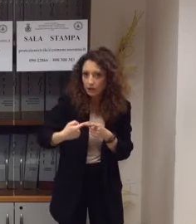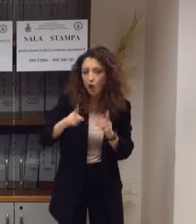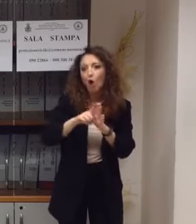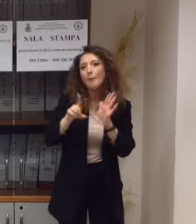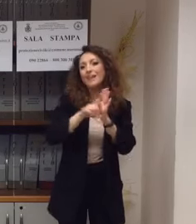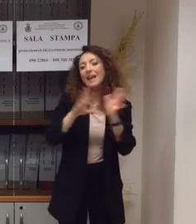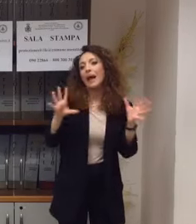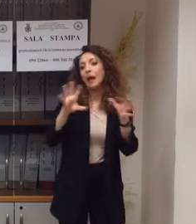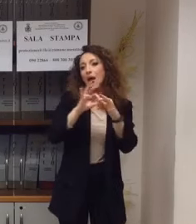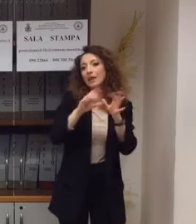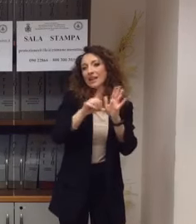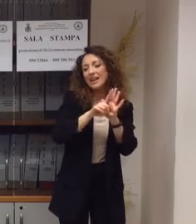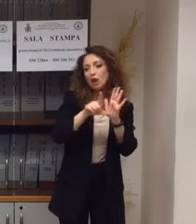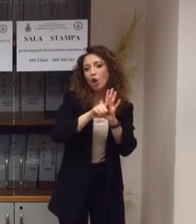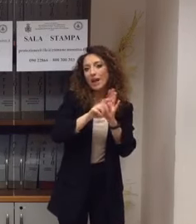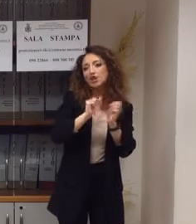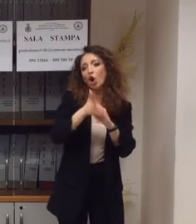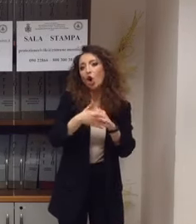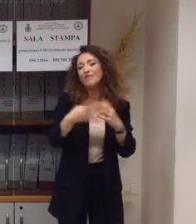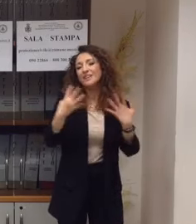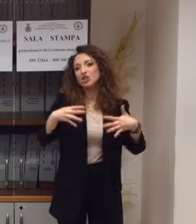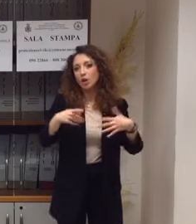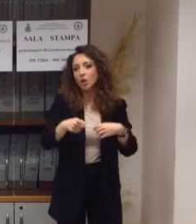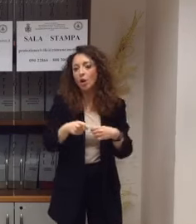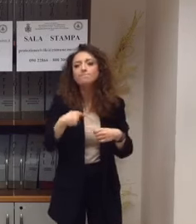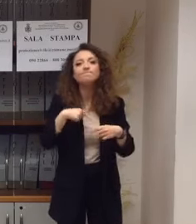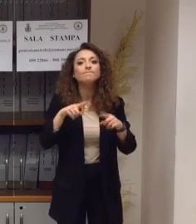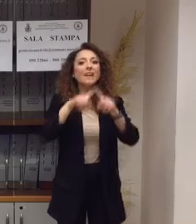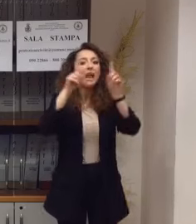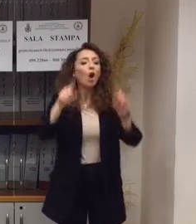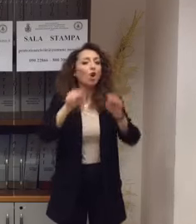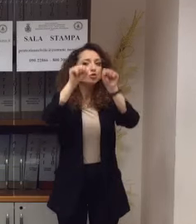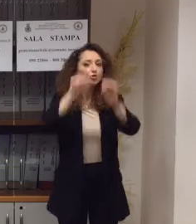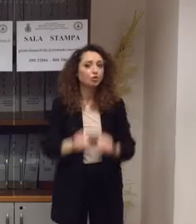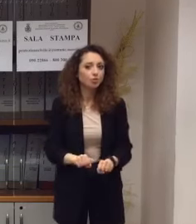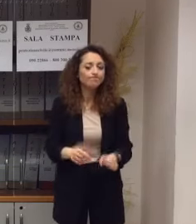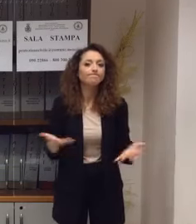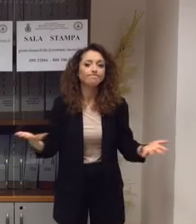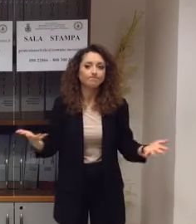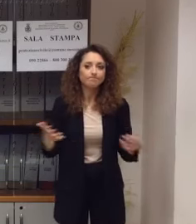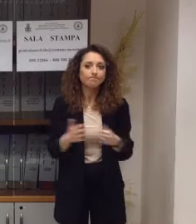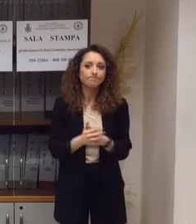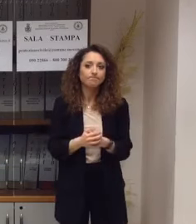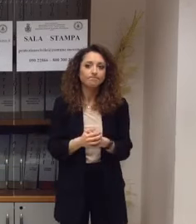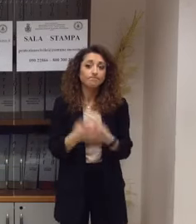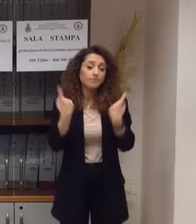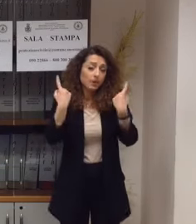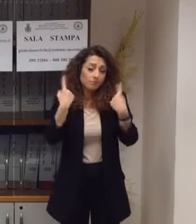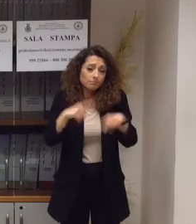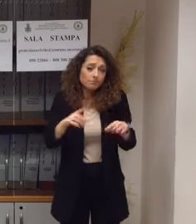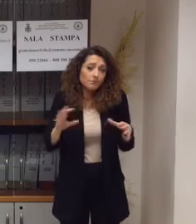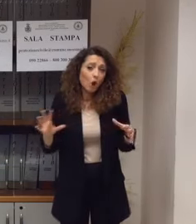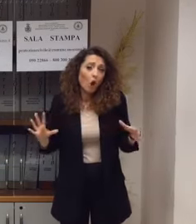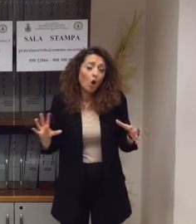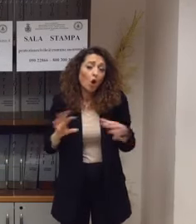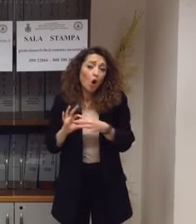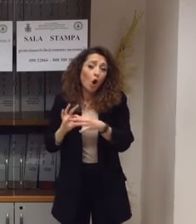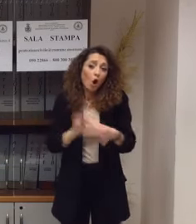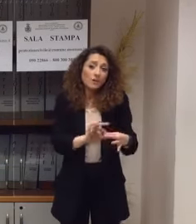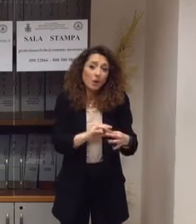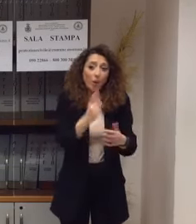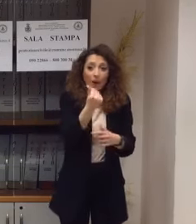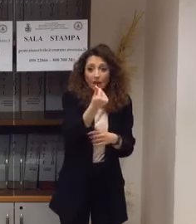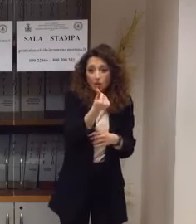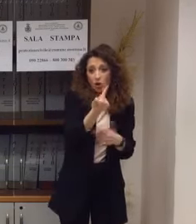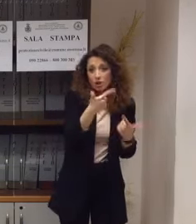l'emergenza Covid-19, ho dovuto chiudere il mio negozio, con tutto quello che comporta il mancato incasso e